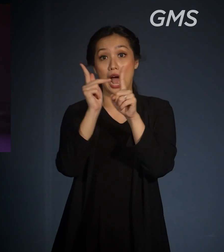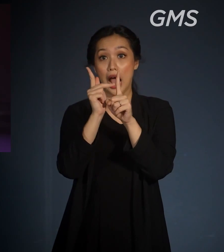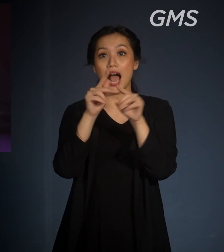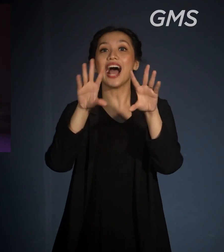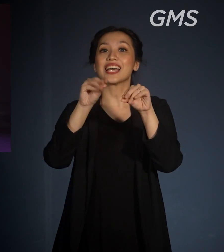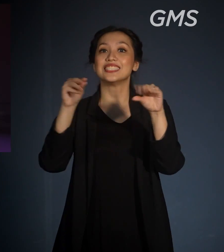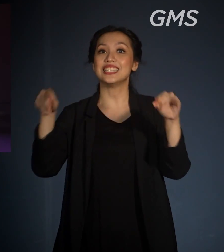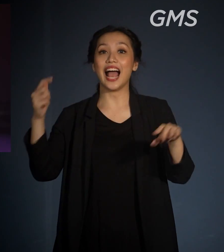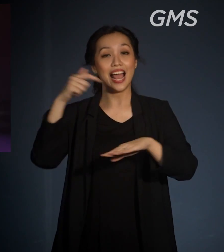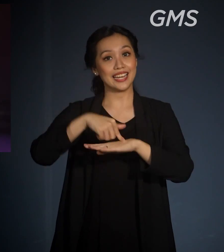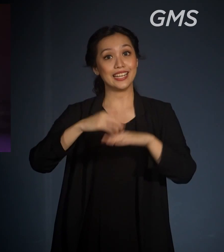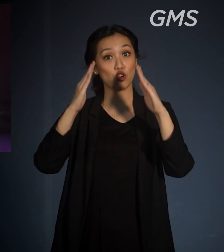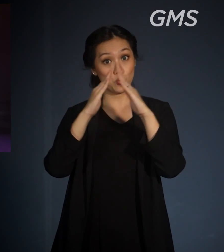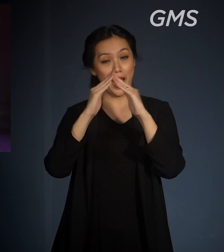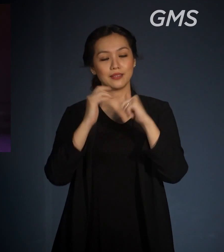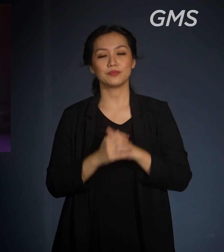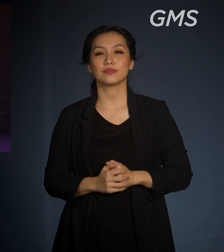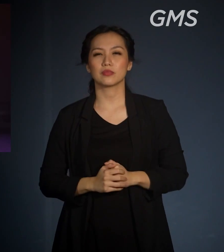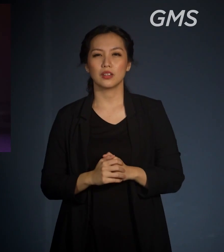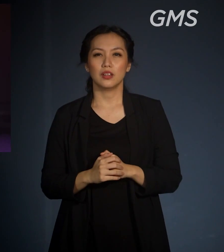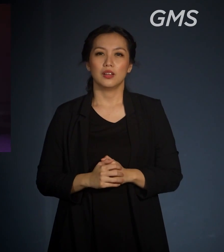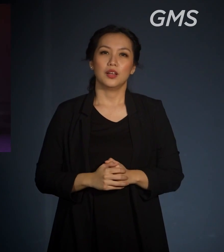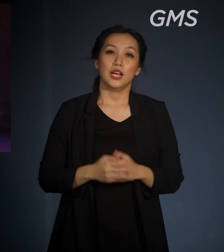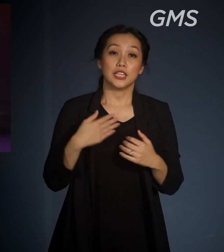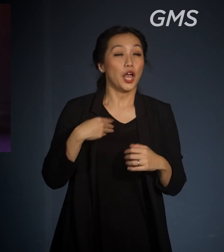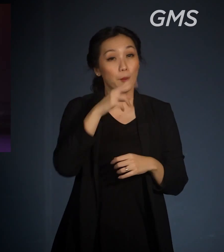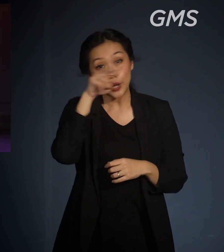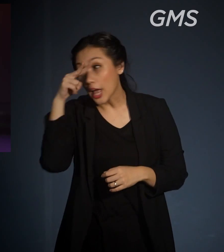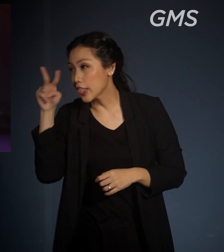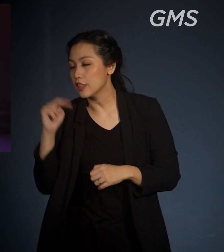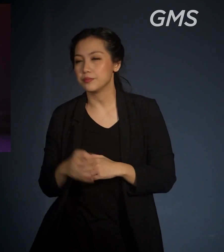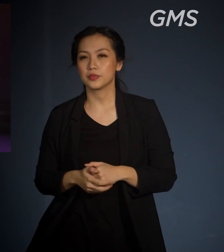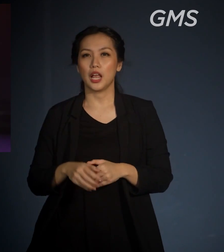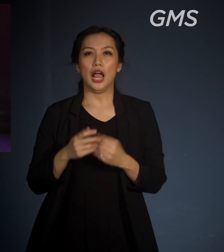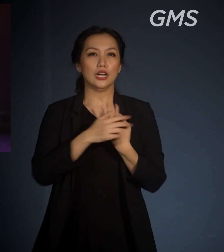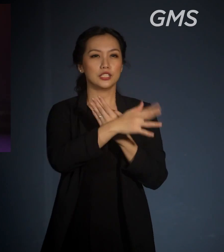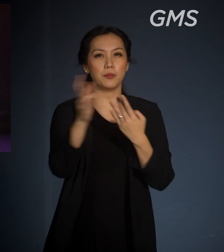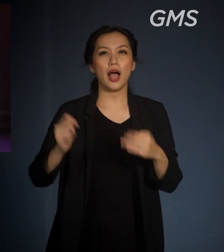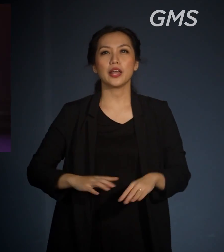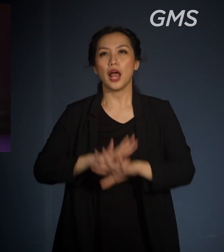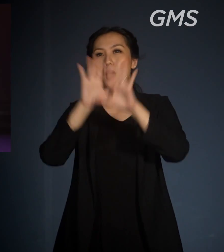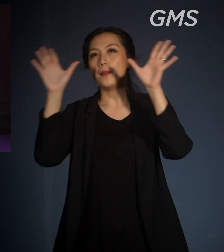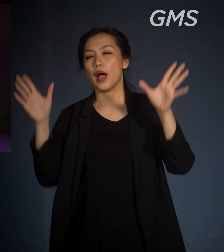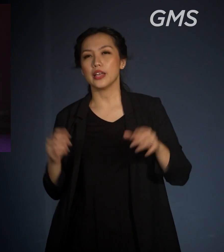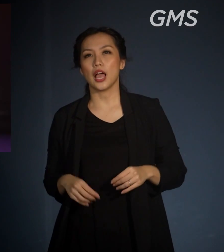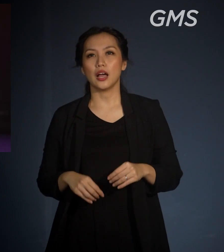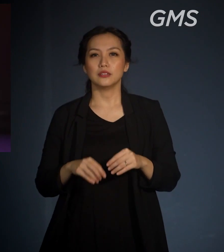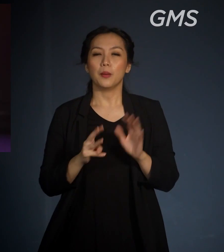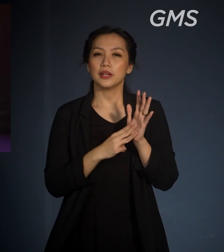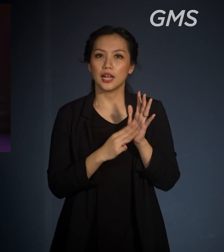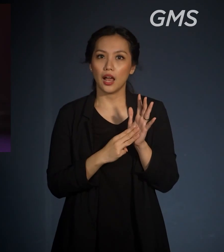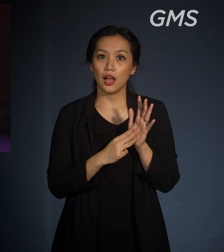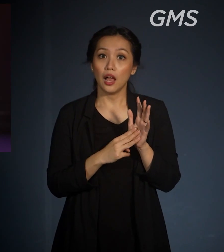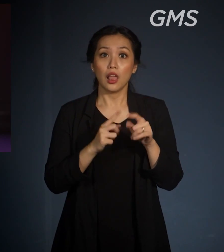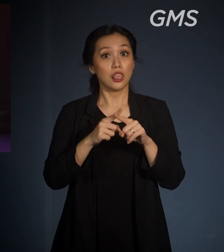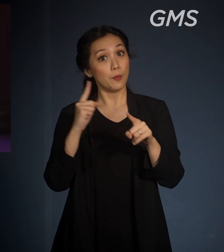sana, ketika mereka lihat ada masalah, mereka, ada beberapa orang yang saya kenal, saudara, malah bangun sistem di dalam bisnisnya. Ada